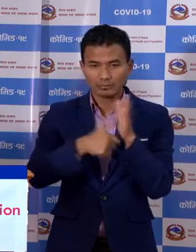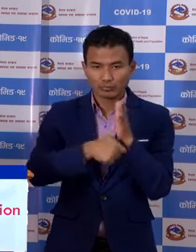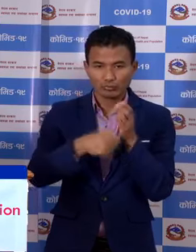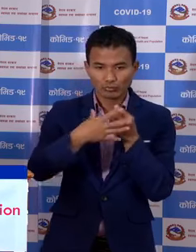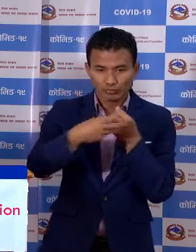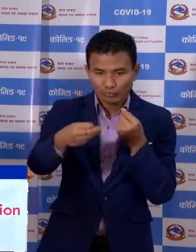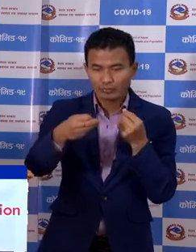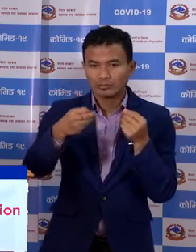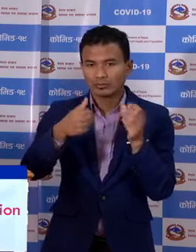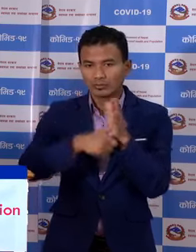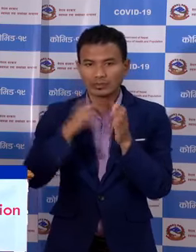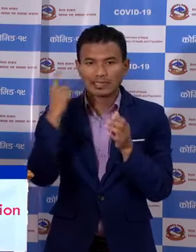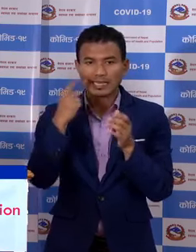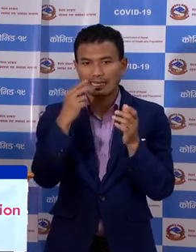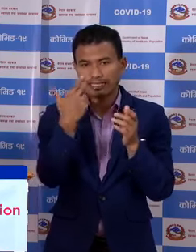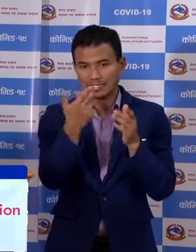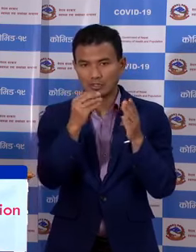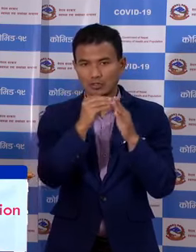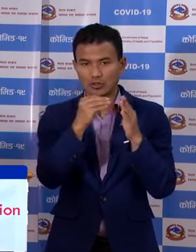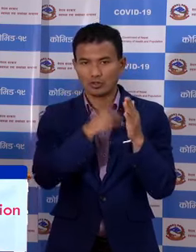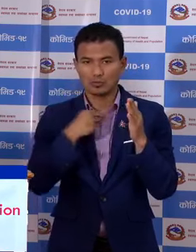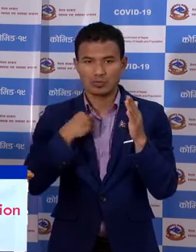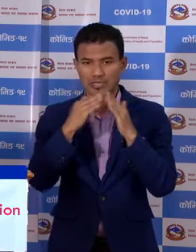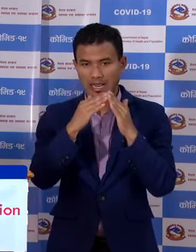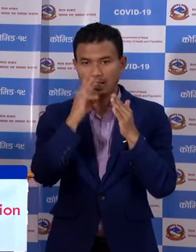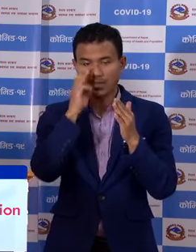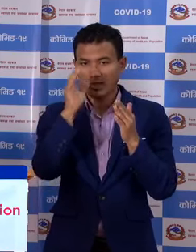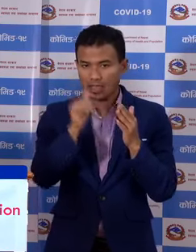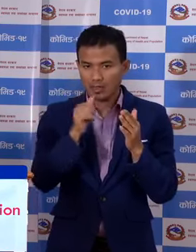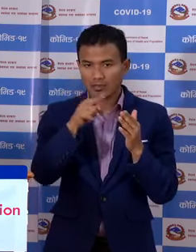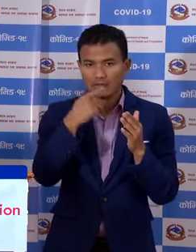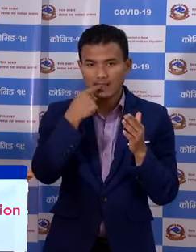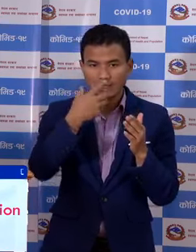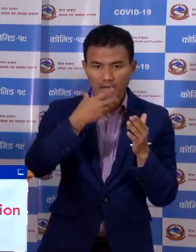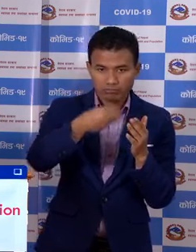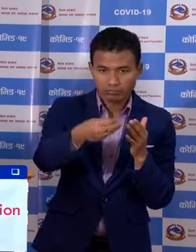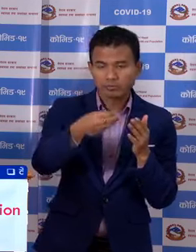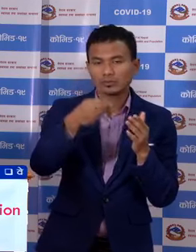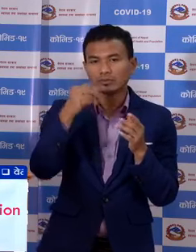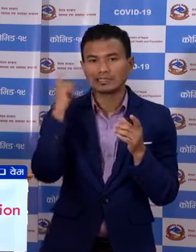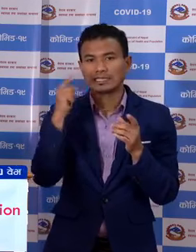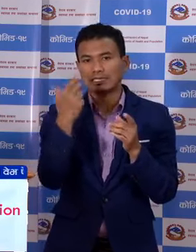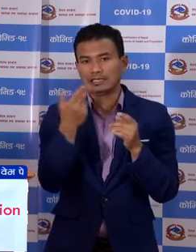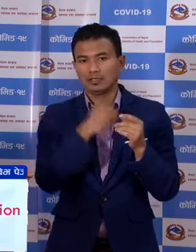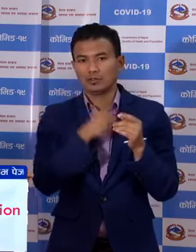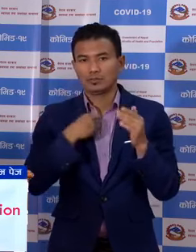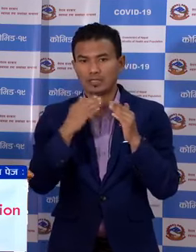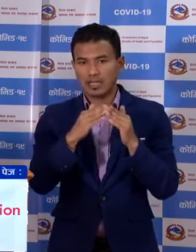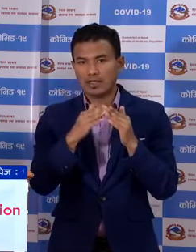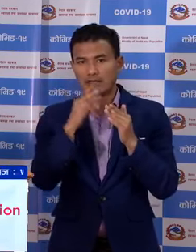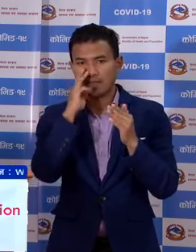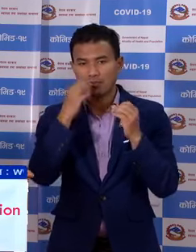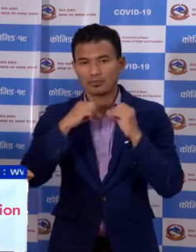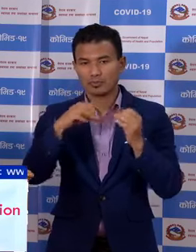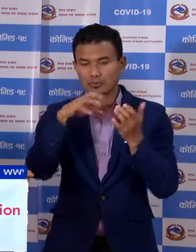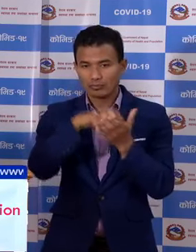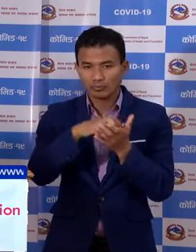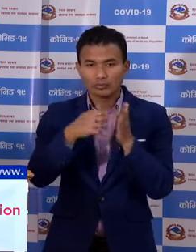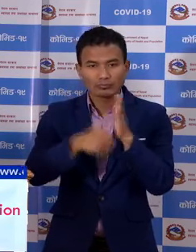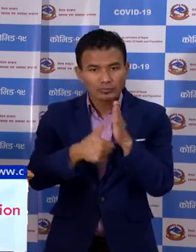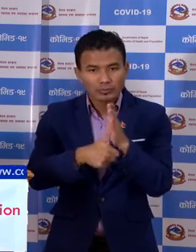नारायणी अस्पतालमा ल्याइएको थियो। साथै निजको स्वाब संकलन गरी नारायणी अस्पतालमा रहेको